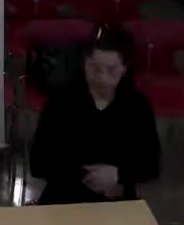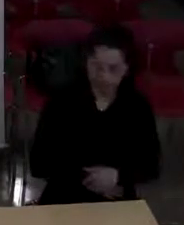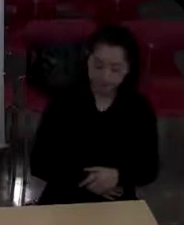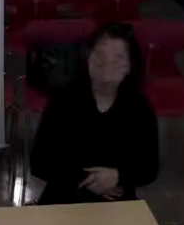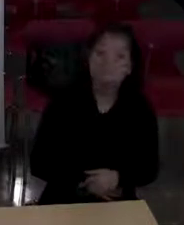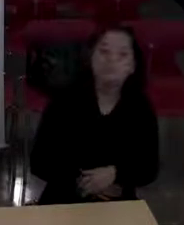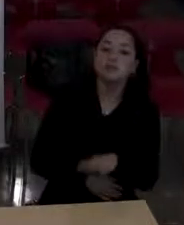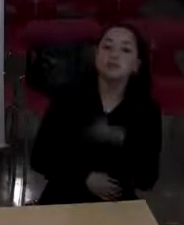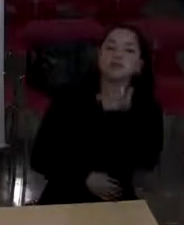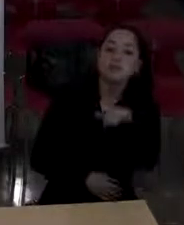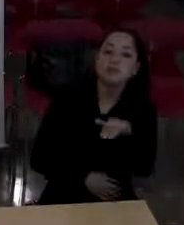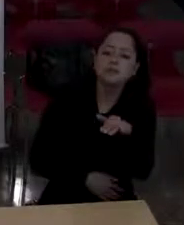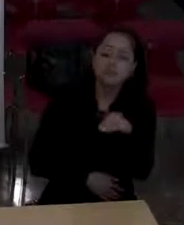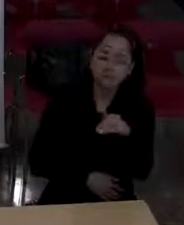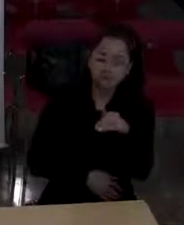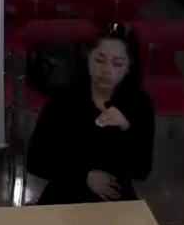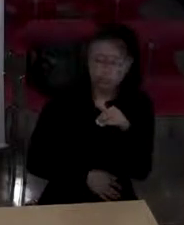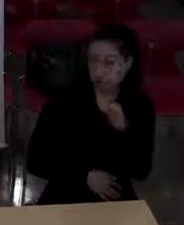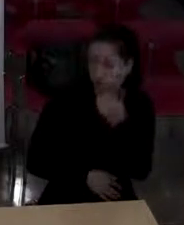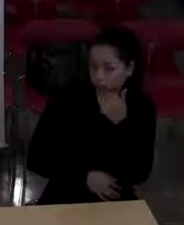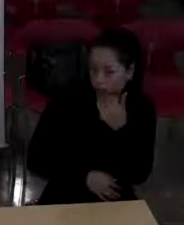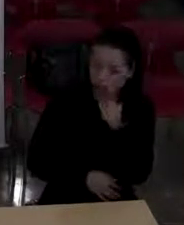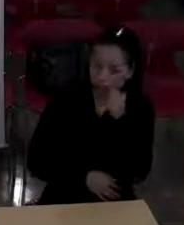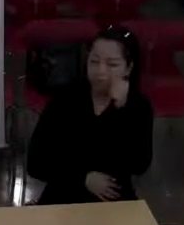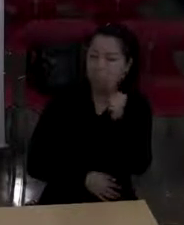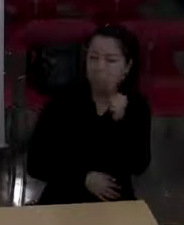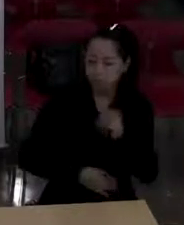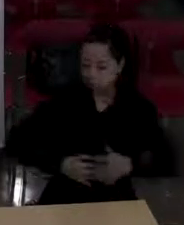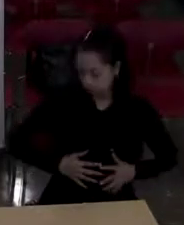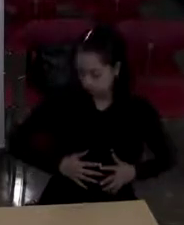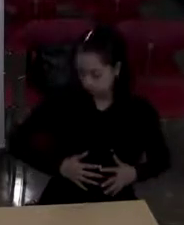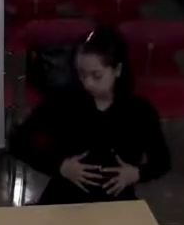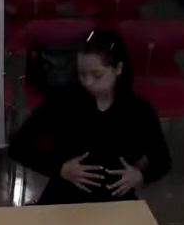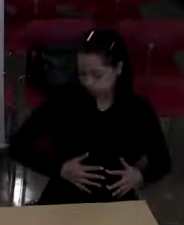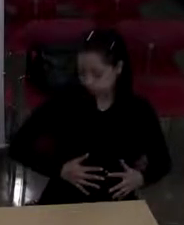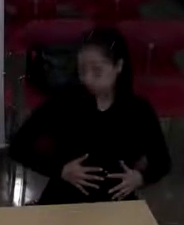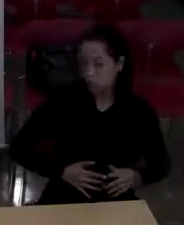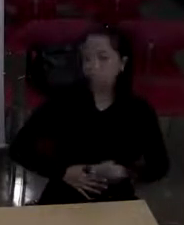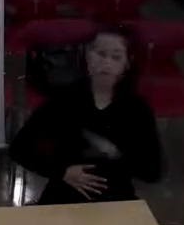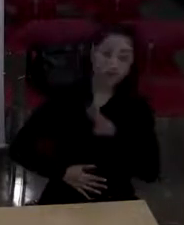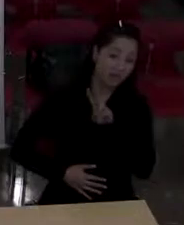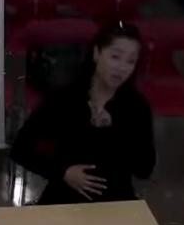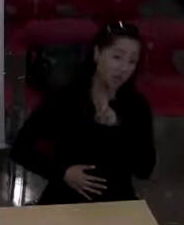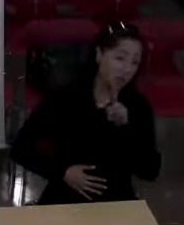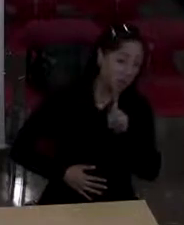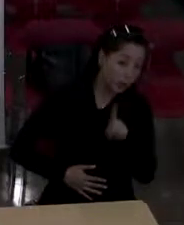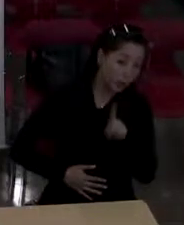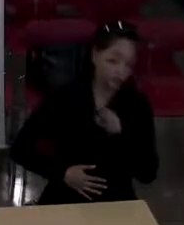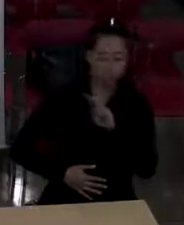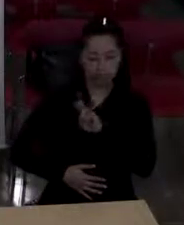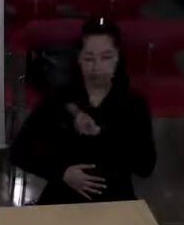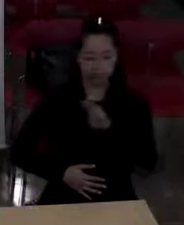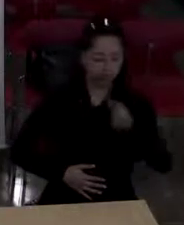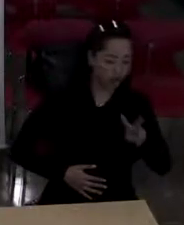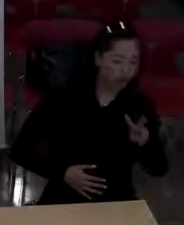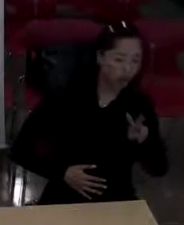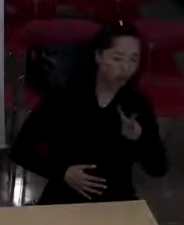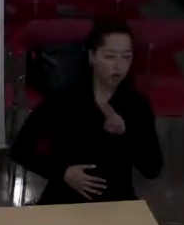está sometido al sonido hacia las 21 o 24 semanas de gestación, es decir, al 5º mes